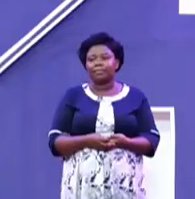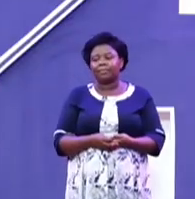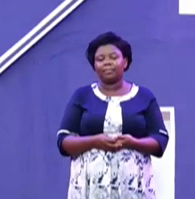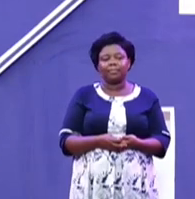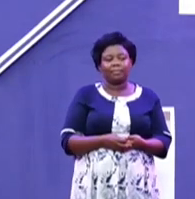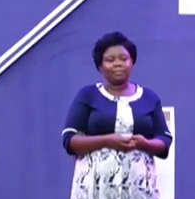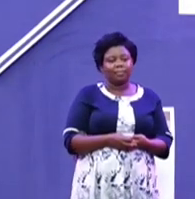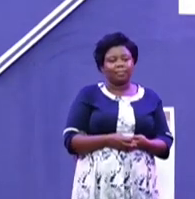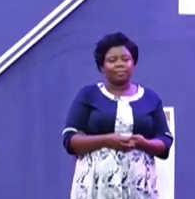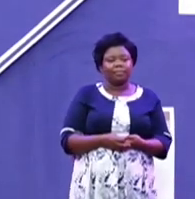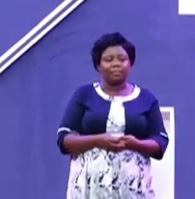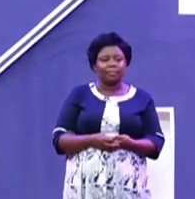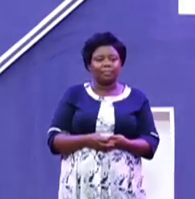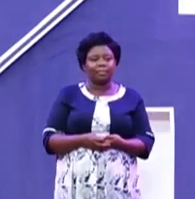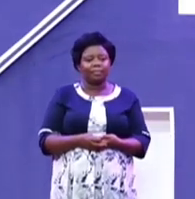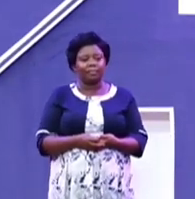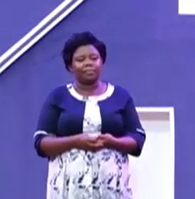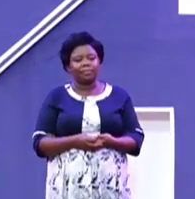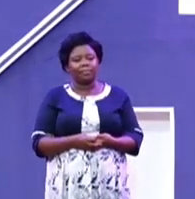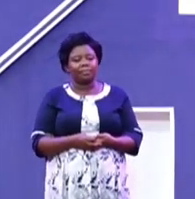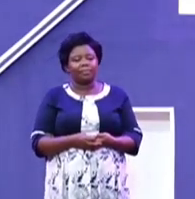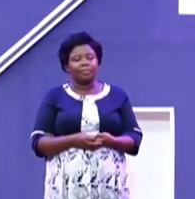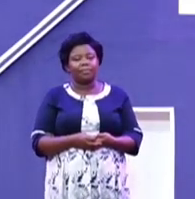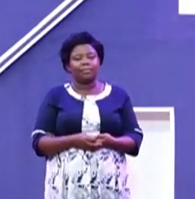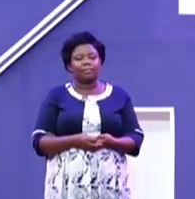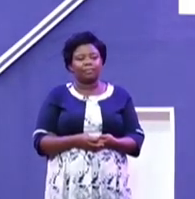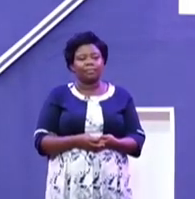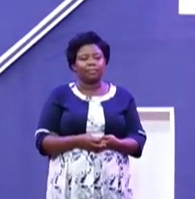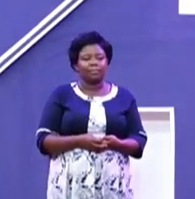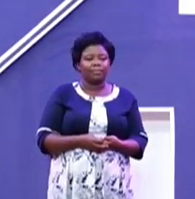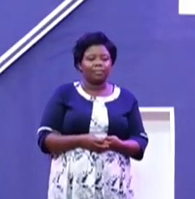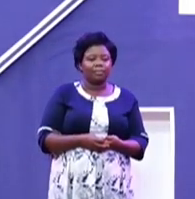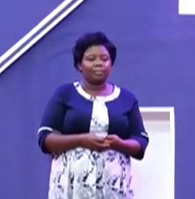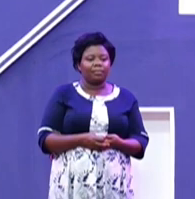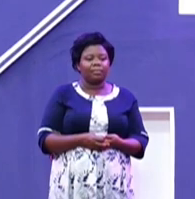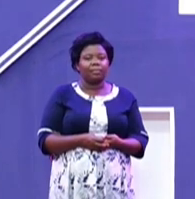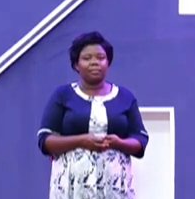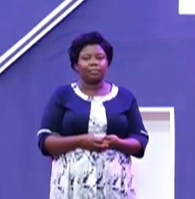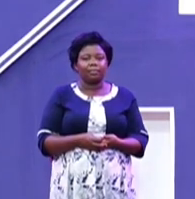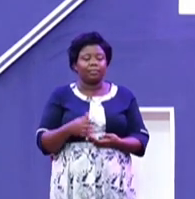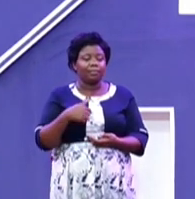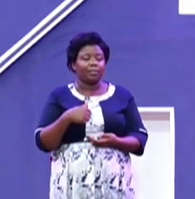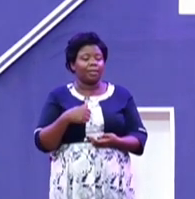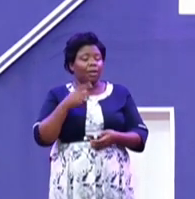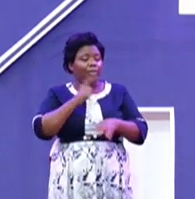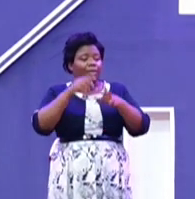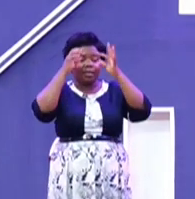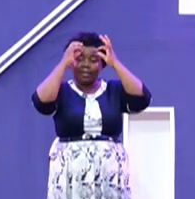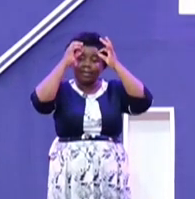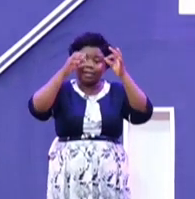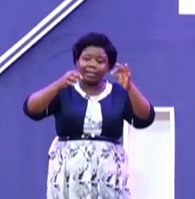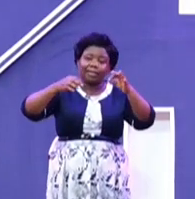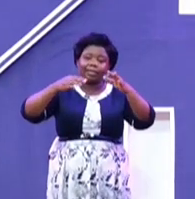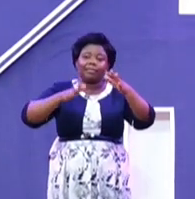ono ayina ekibuuzo Mukasa Monica n'agamba nti musumba nze bwe nsalawo